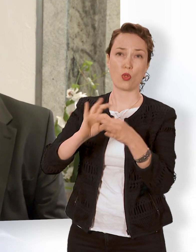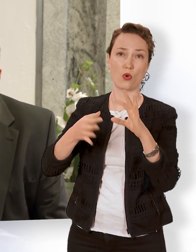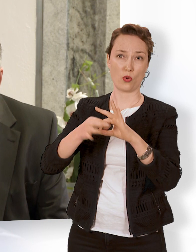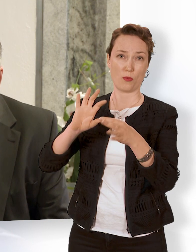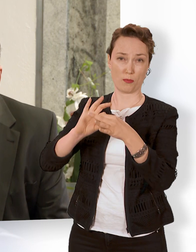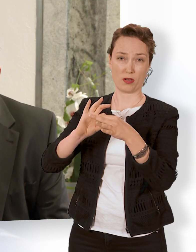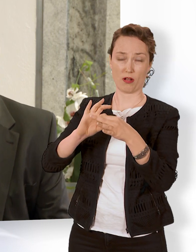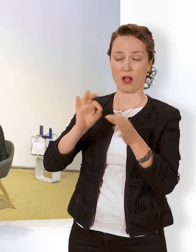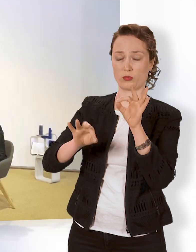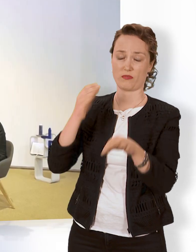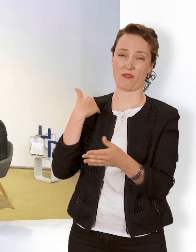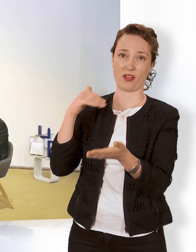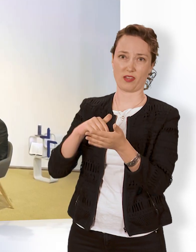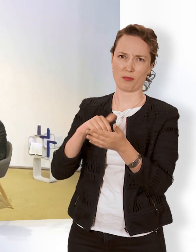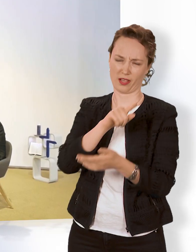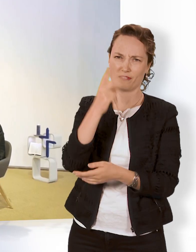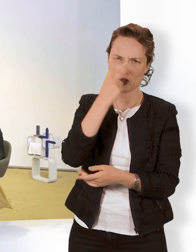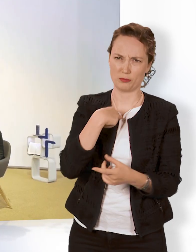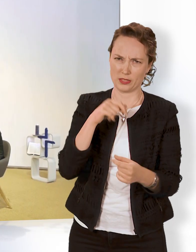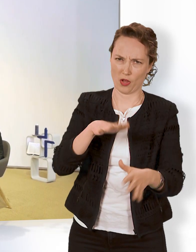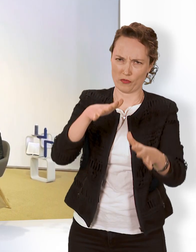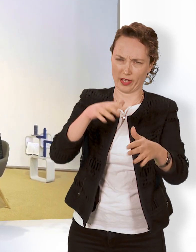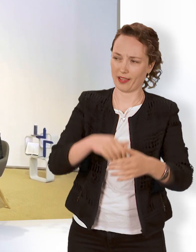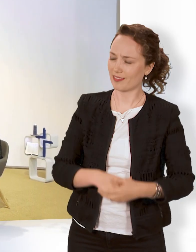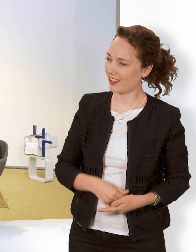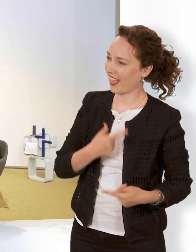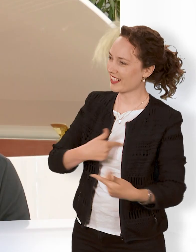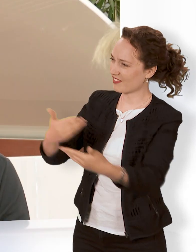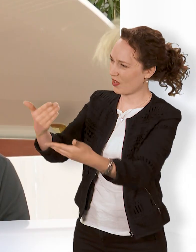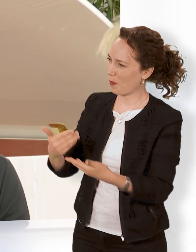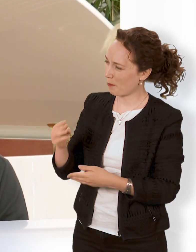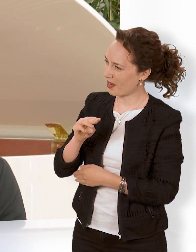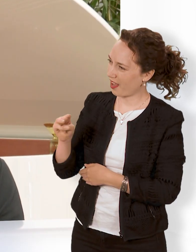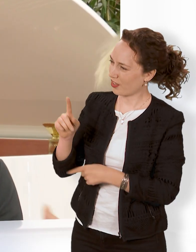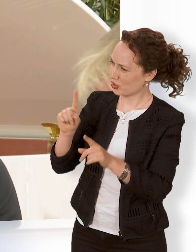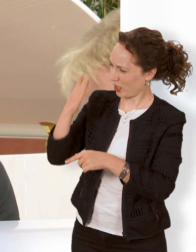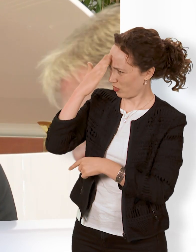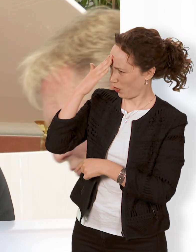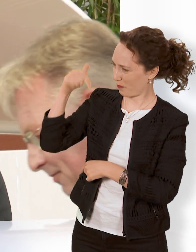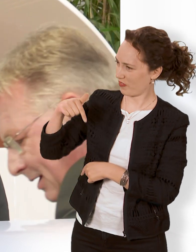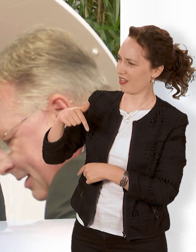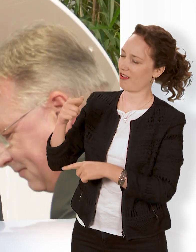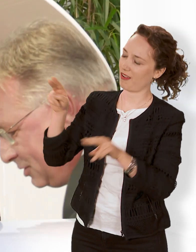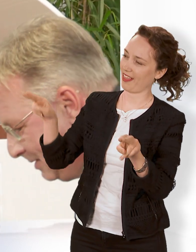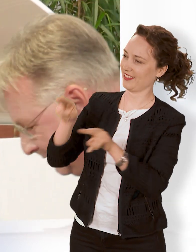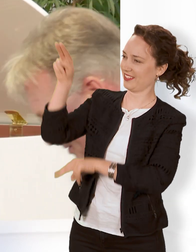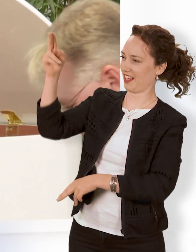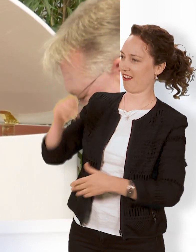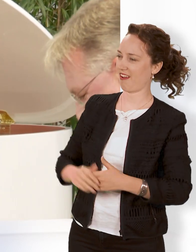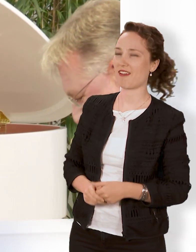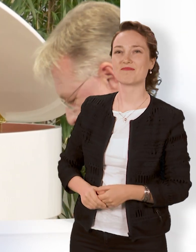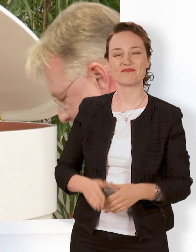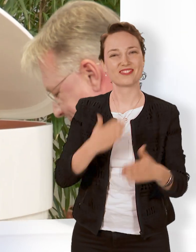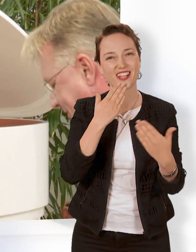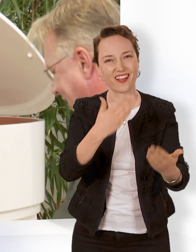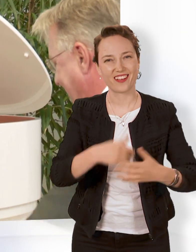bisschen aufgeregt bin. Herzlich willkommen, Michael Sternkopf, bei uns in der Stunde des Höchsten. Dankeschön. Wenn ich schon mal so einen berühmten Fußballer bei